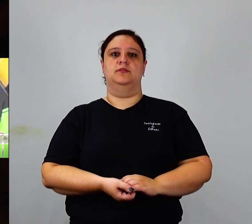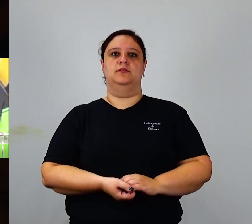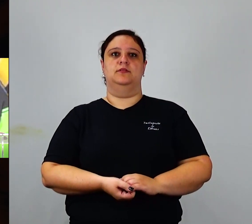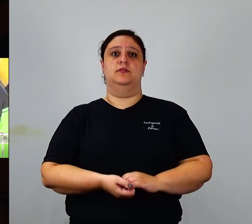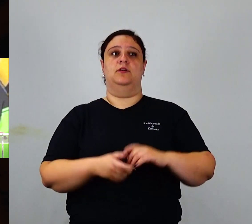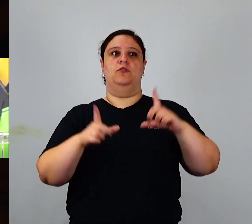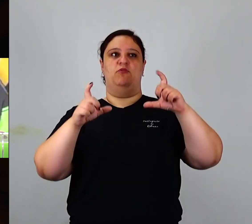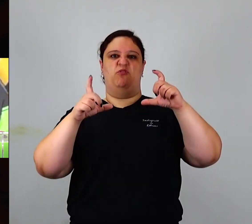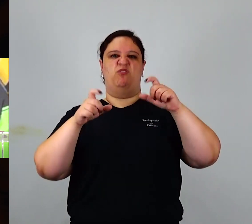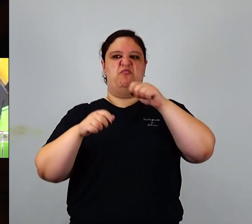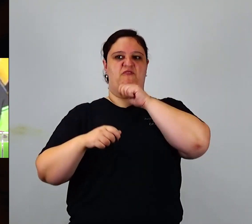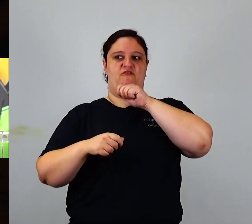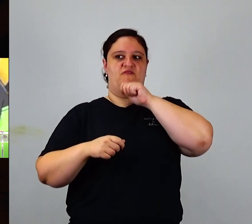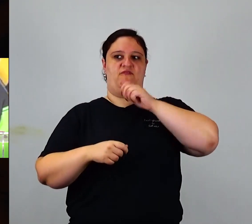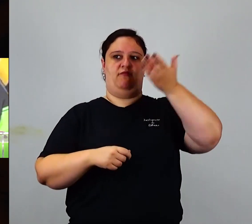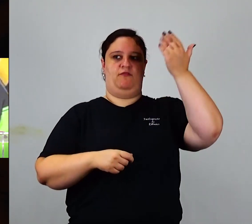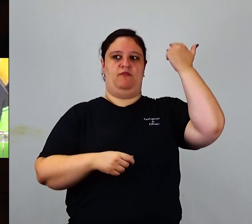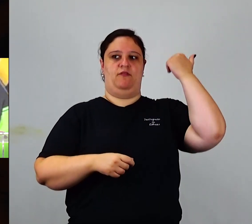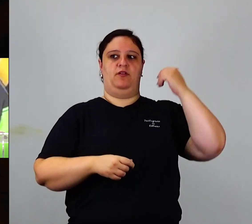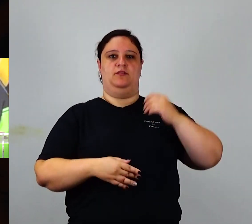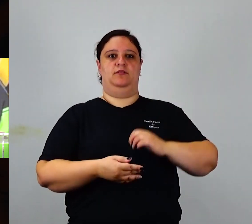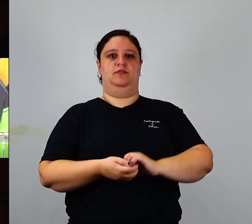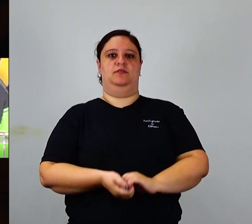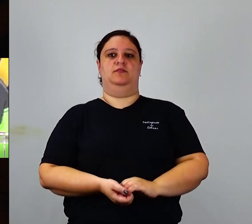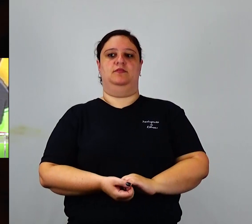A foto é antiga.